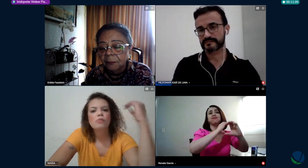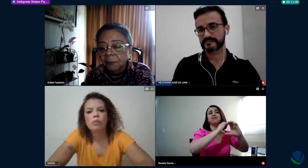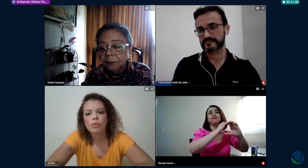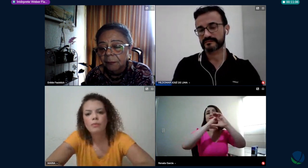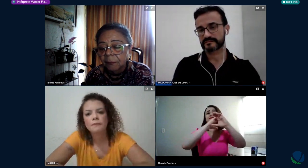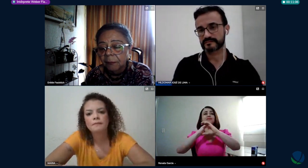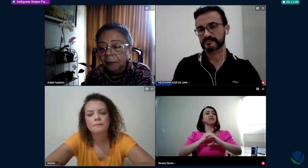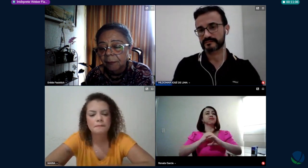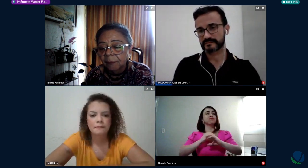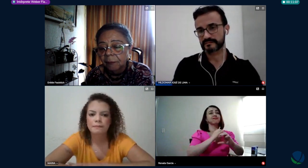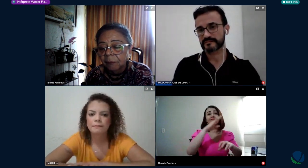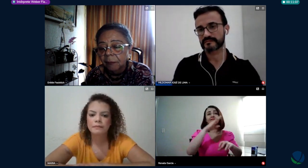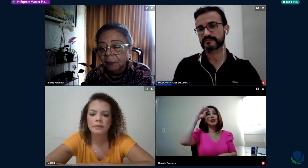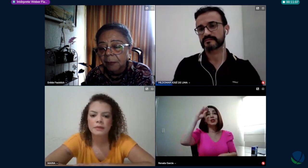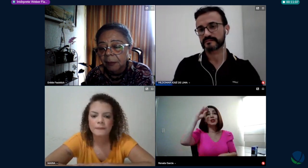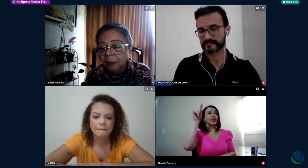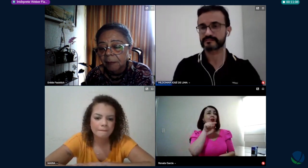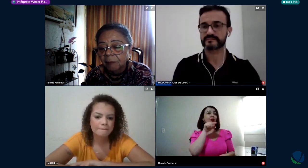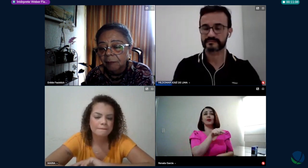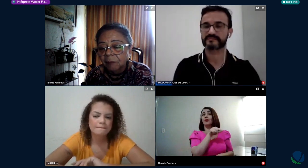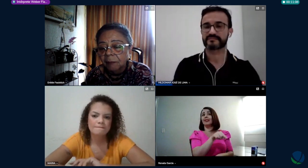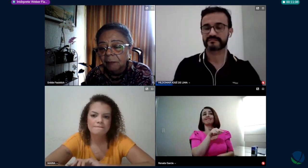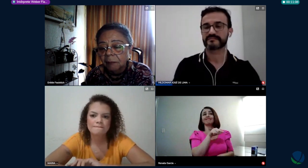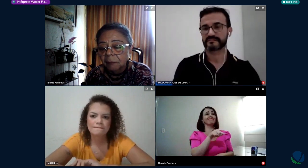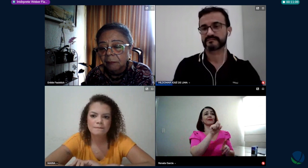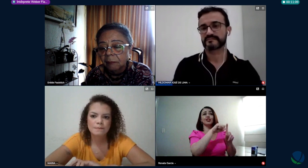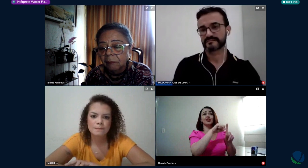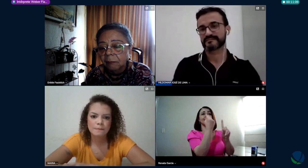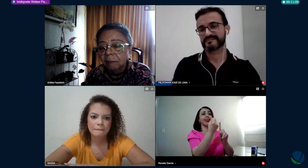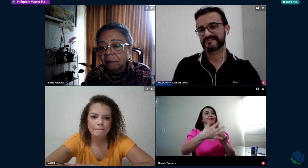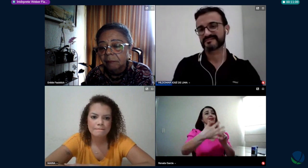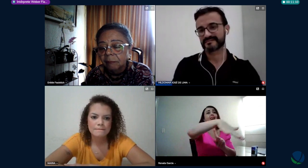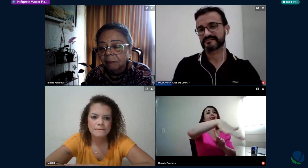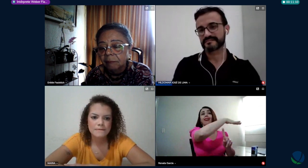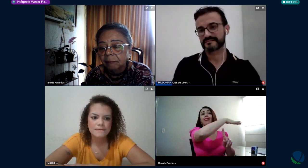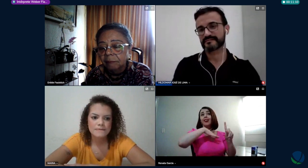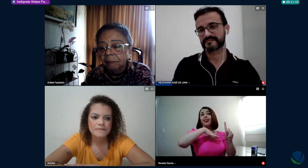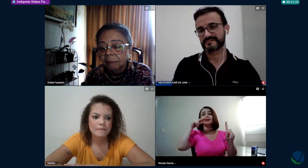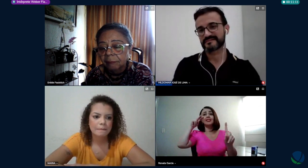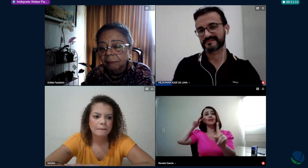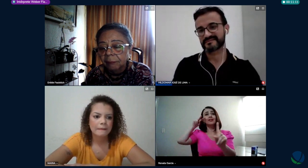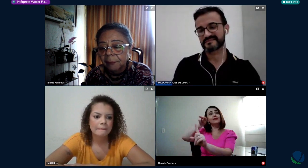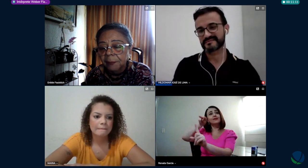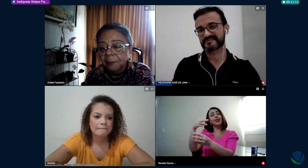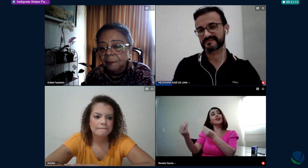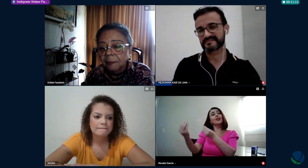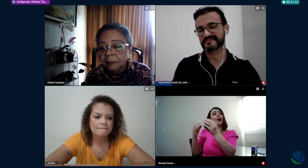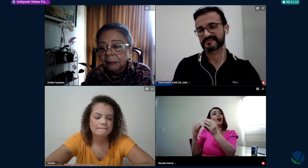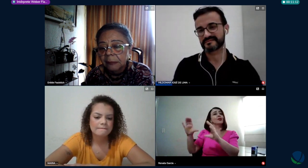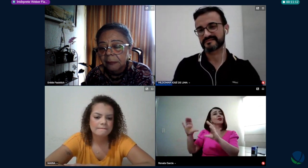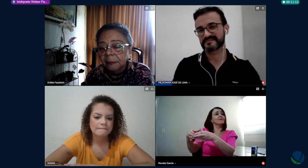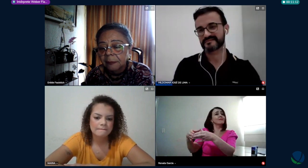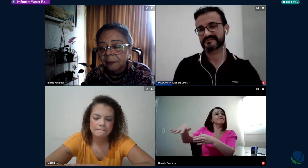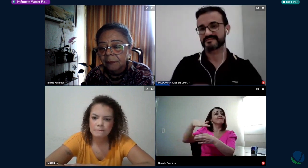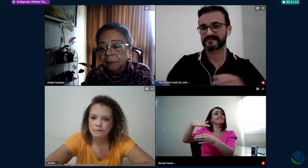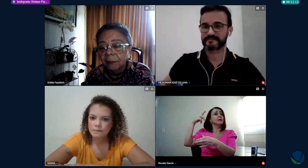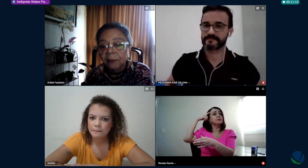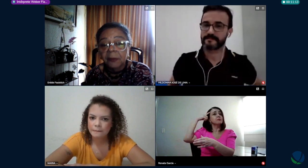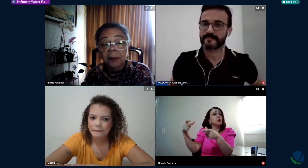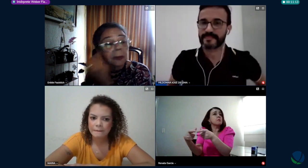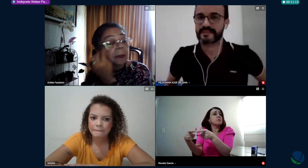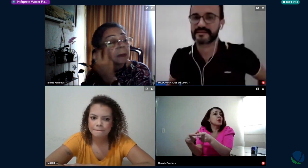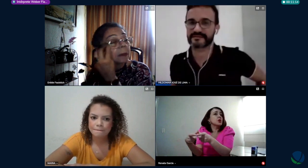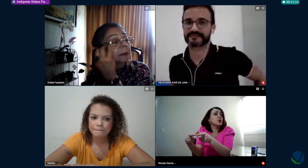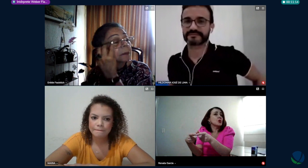poder fazer mais os apontamentos mais específicos, né? Para poder levantar e até